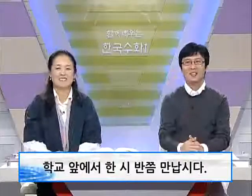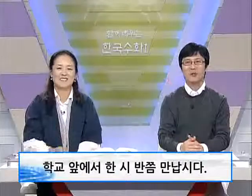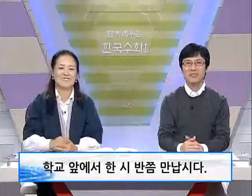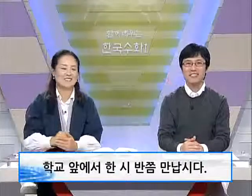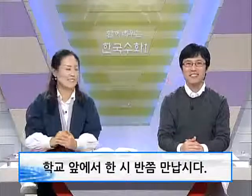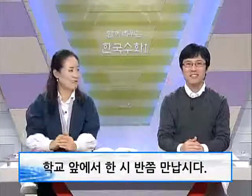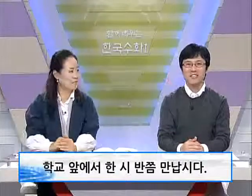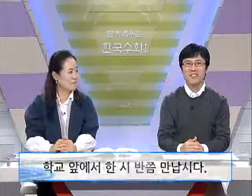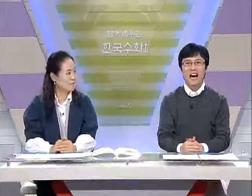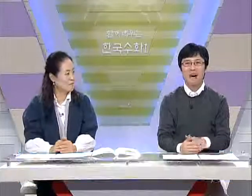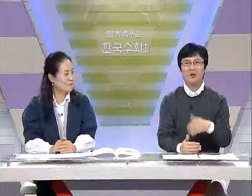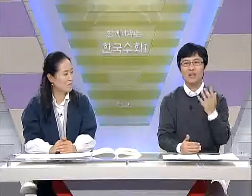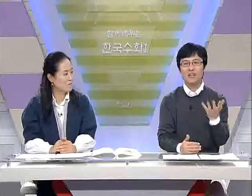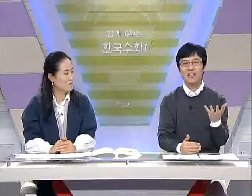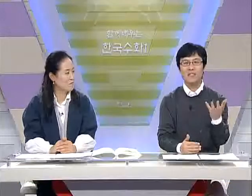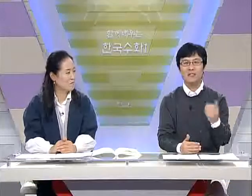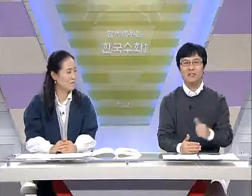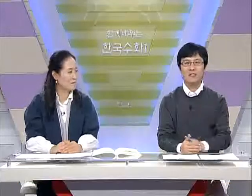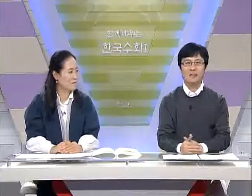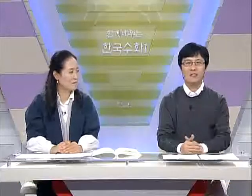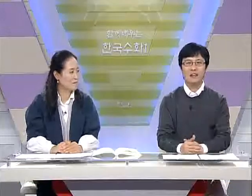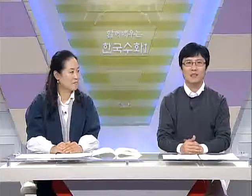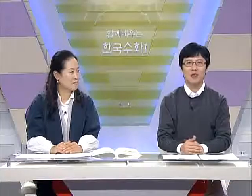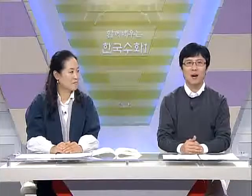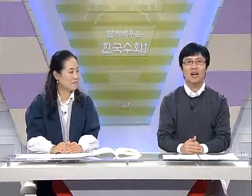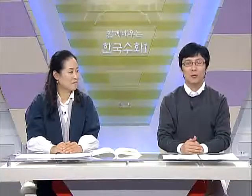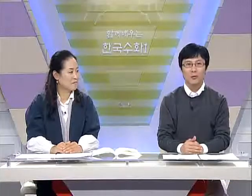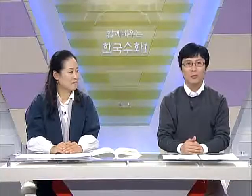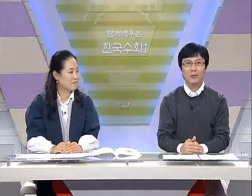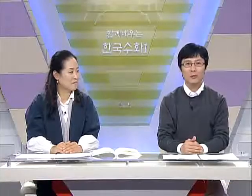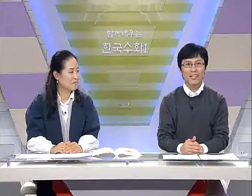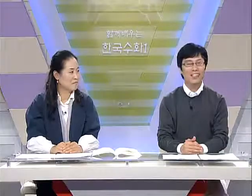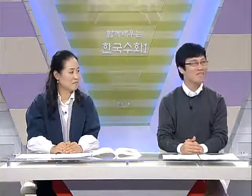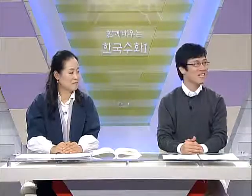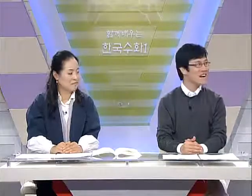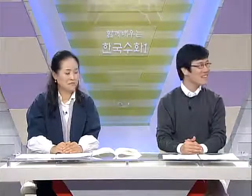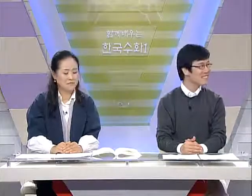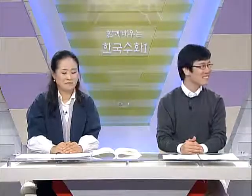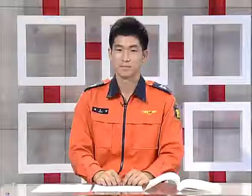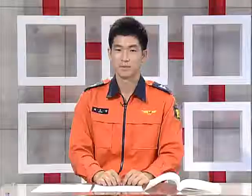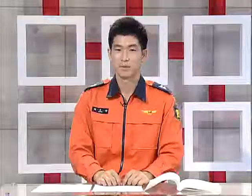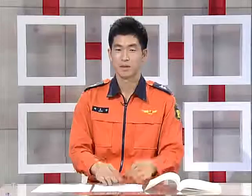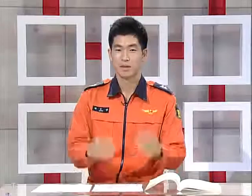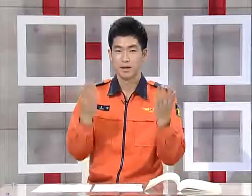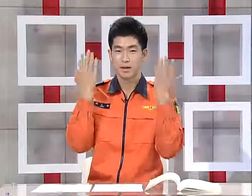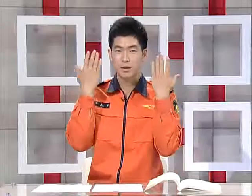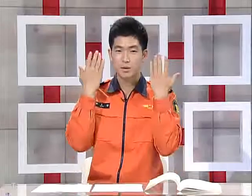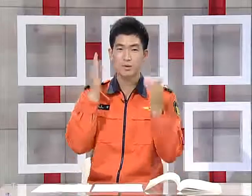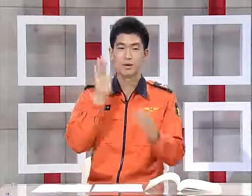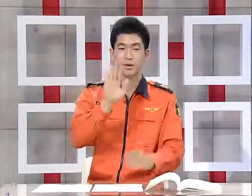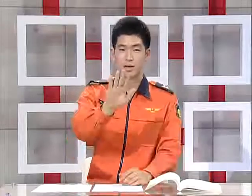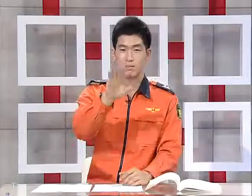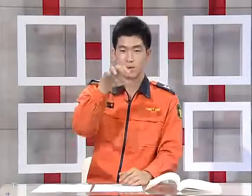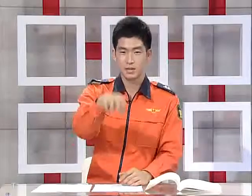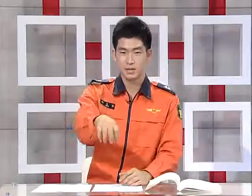권호상 씨께서 학교 앞에서 1시 30분쯤 만납시다라는 수화 표현해보도록 하겠습니다 학교 앞에서